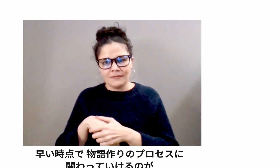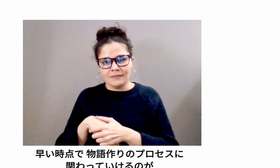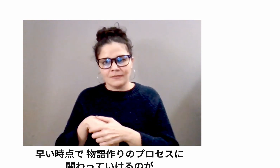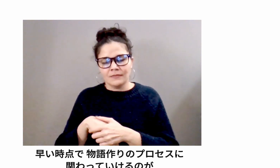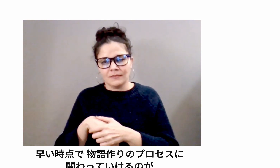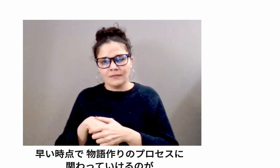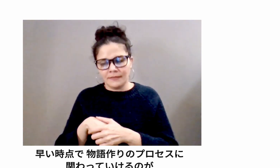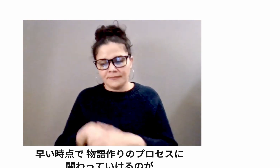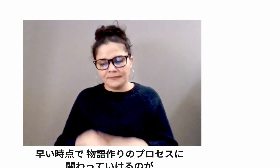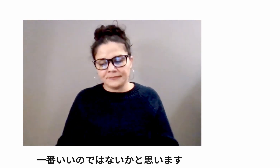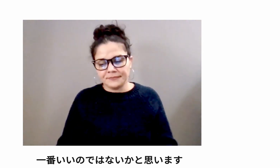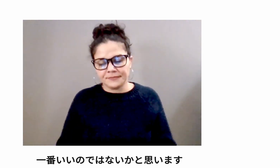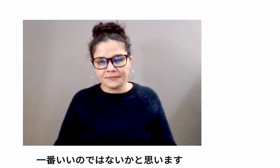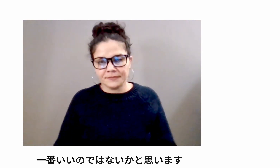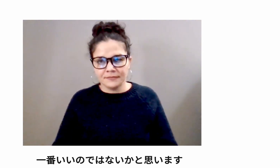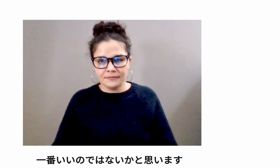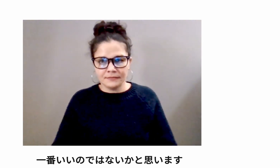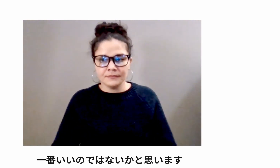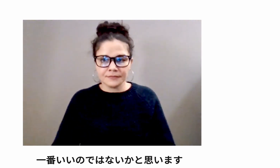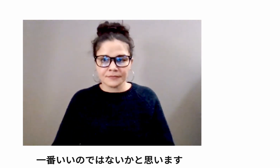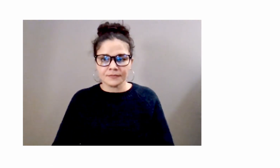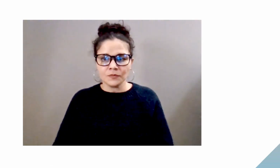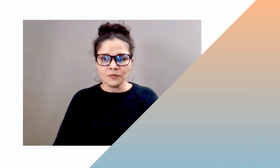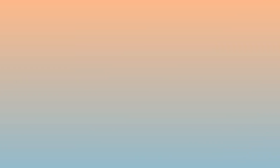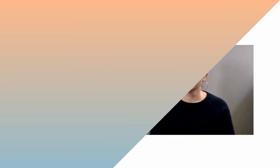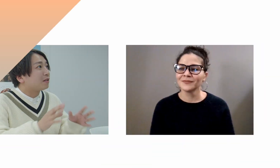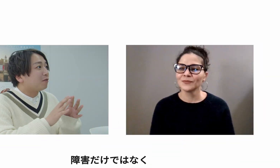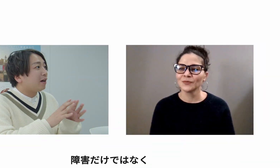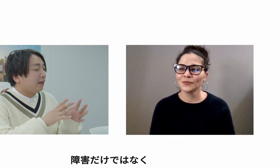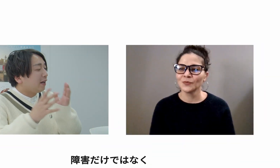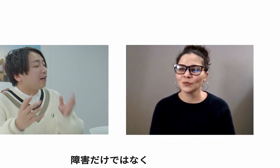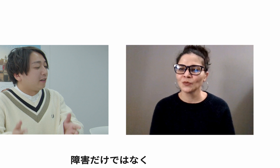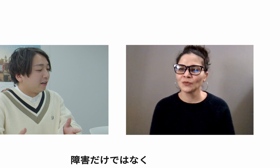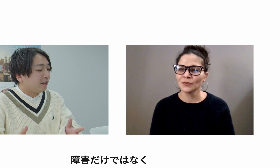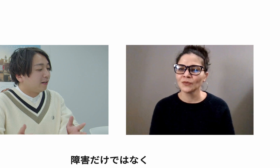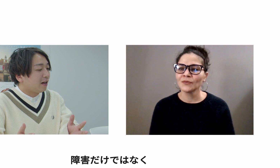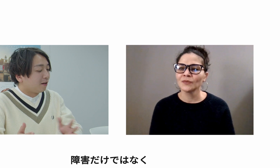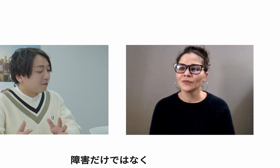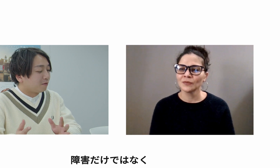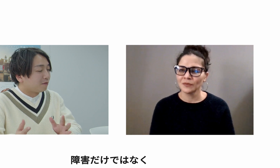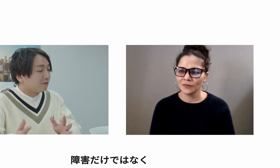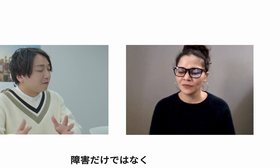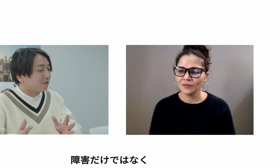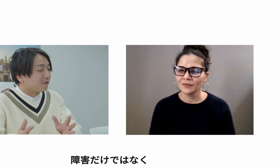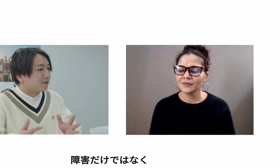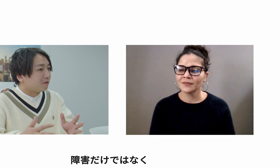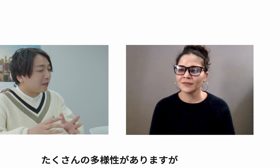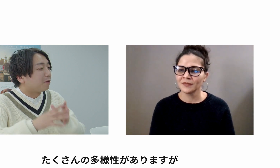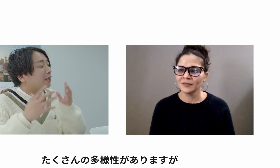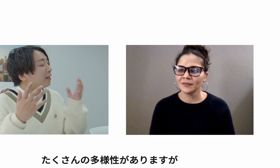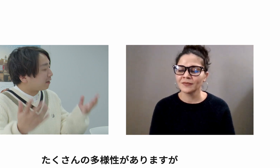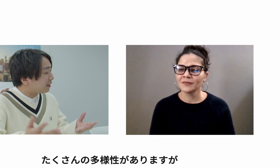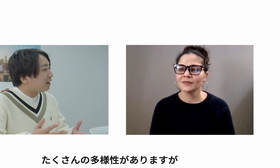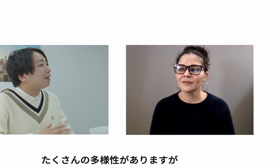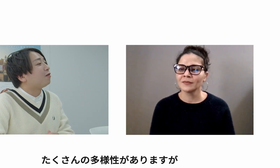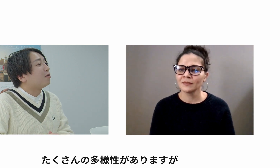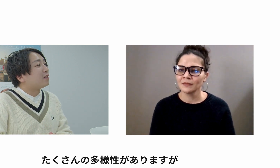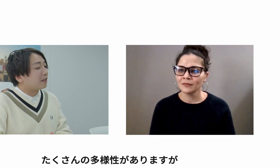ていけるのが一番いいんじゃないかと思います。 障害以外に多様性ってたくさんあると思うんですけれ